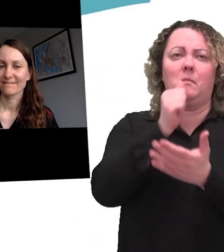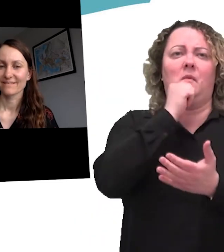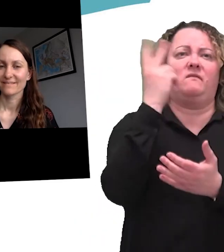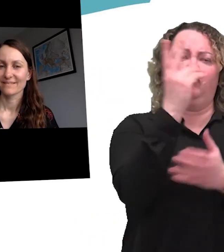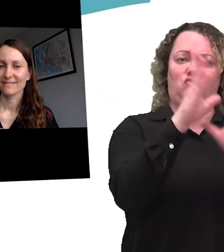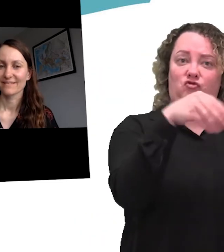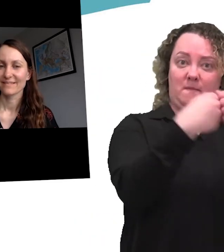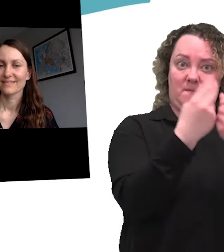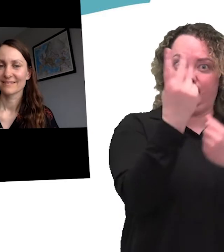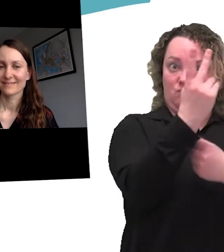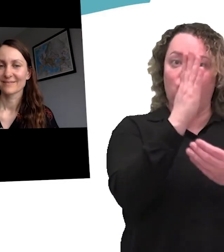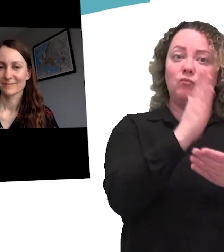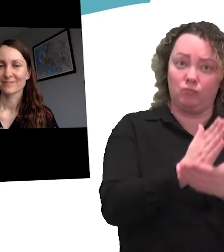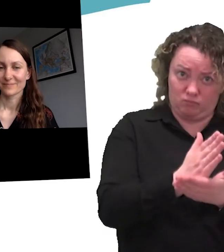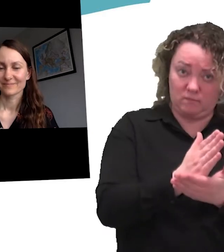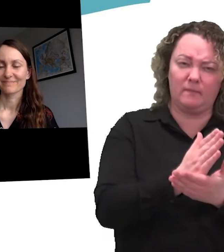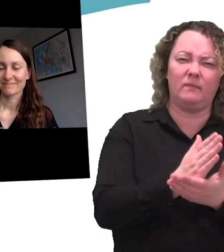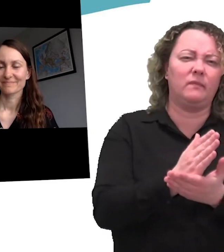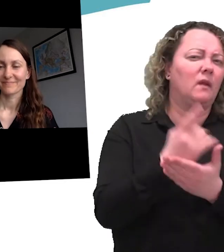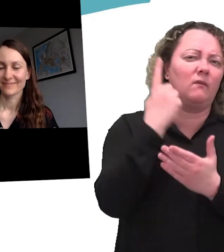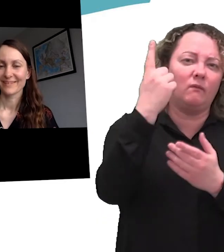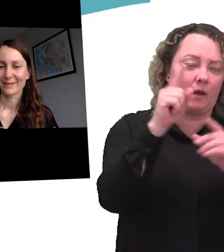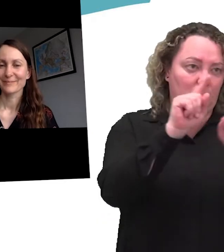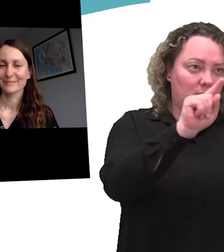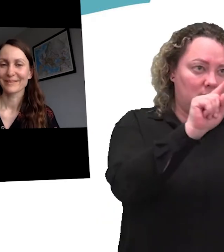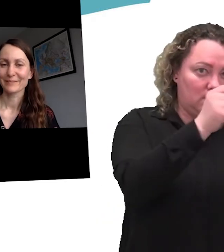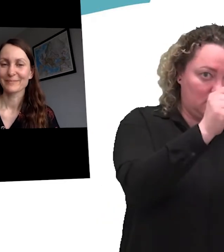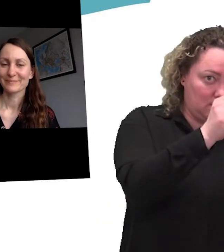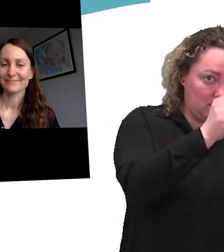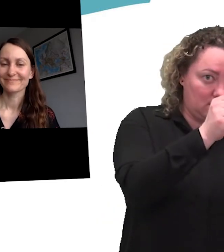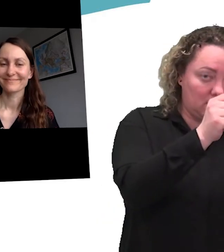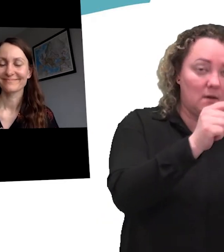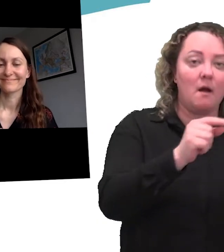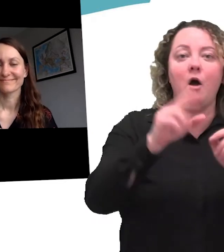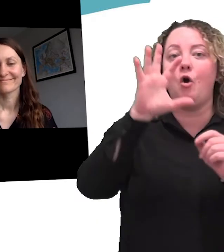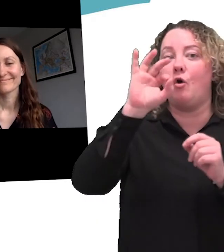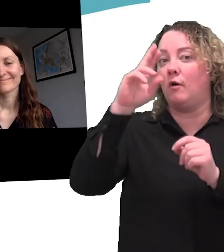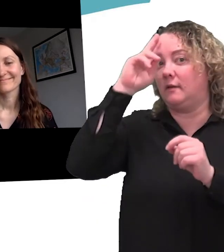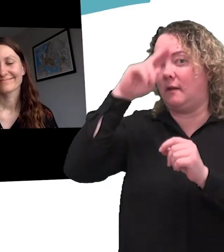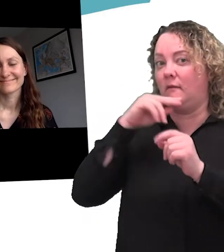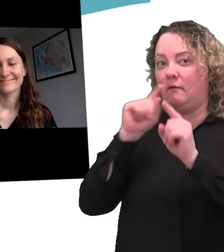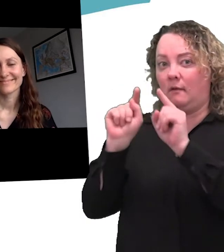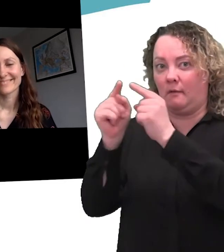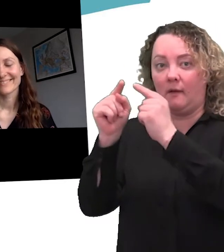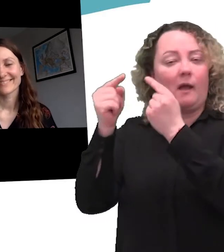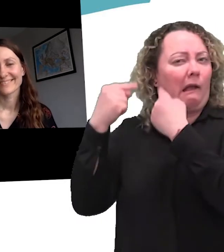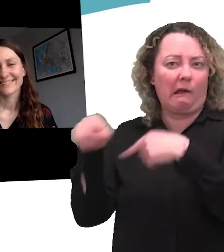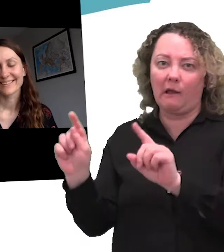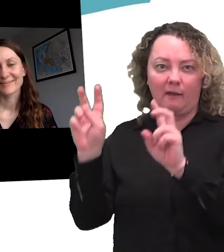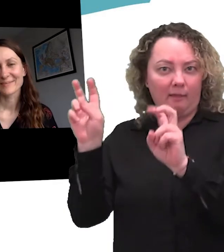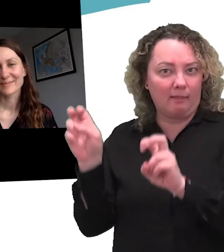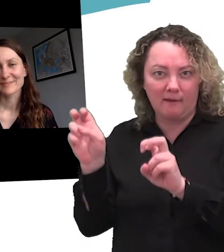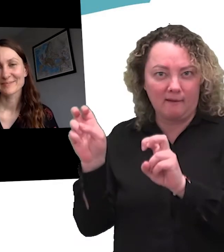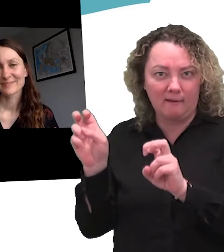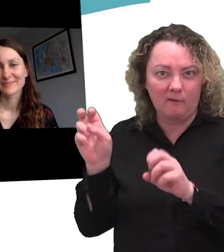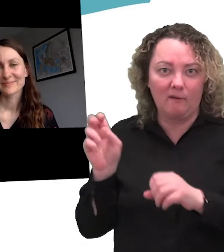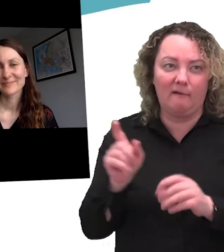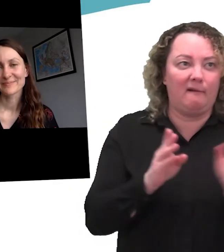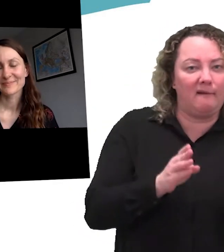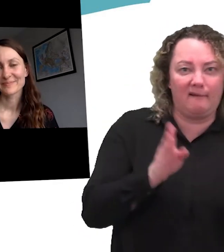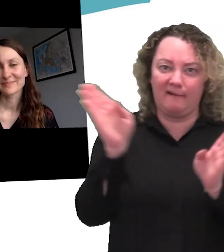kad vieno dalyko geriau eiti pas mamą, o kitą dalyko geriau eiti pas tėtį. Nu,